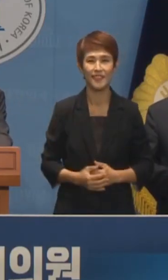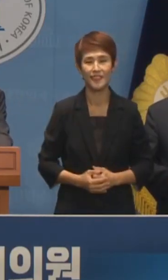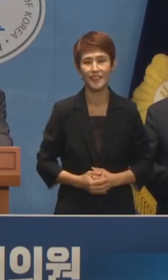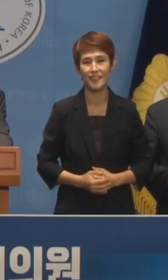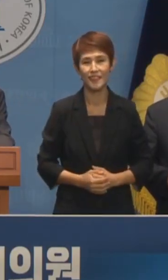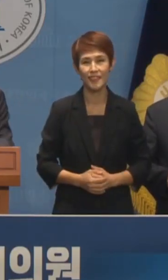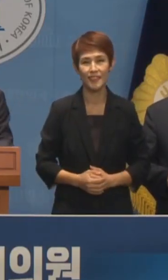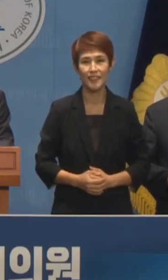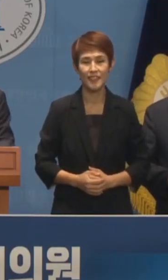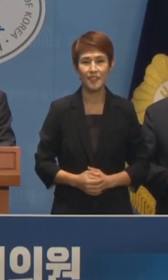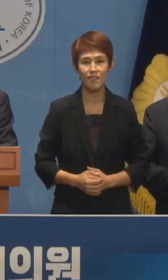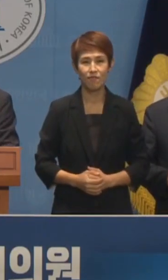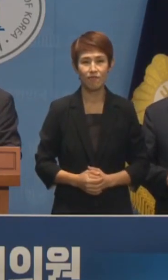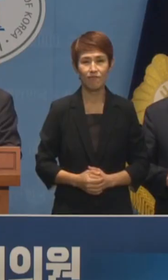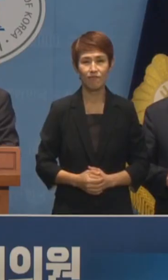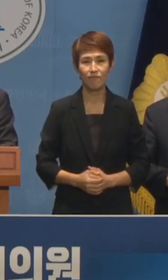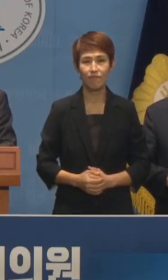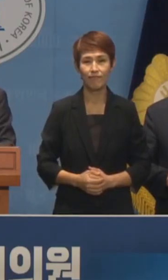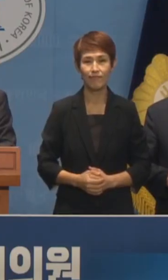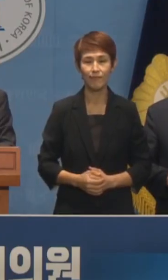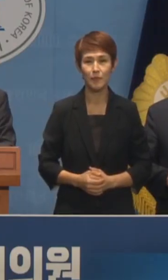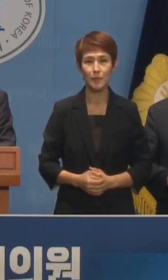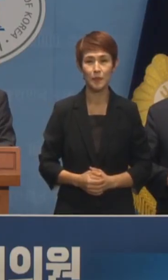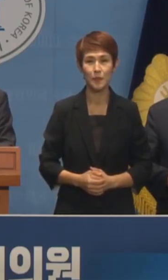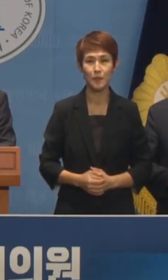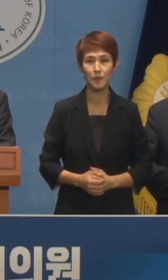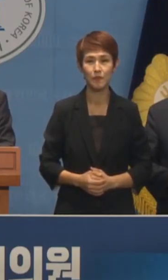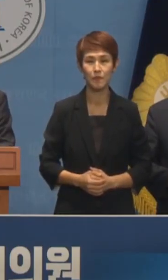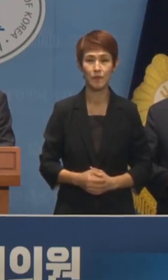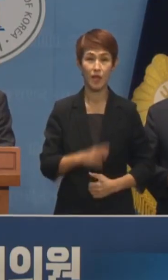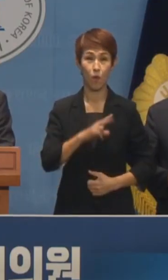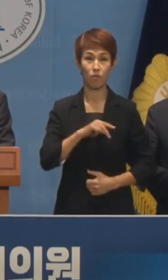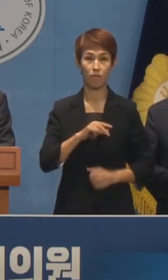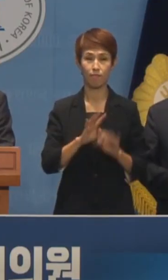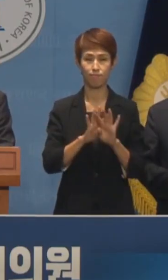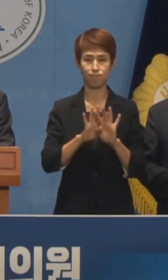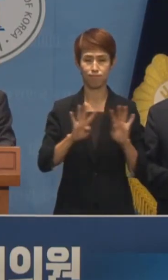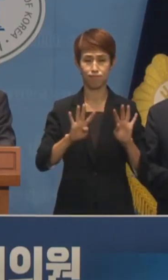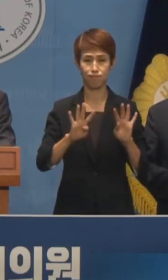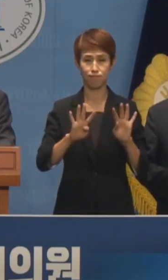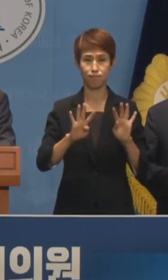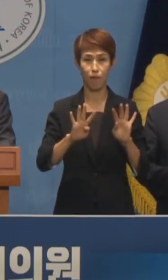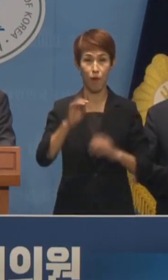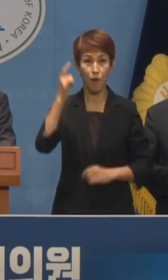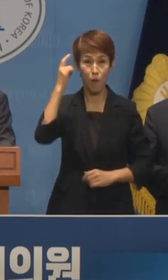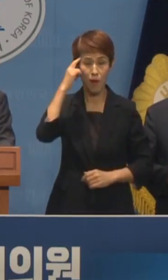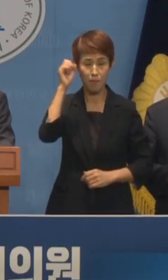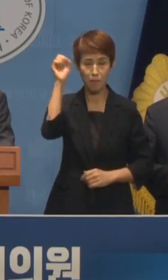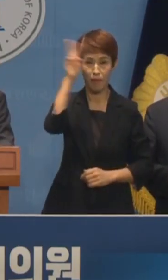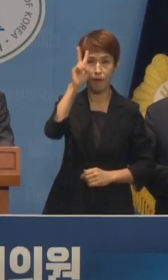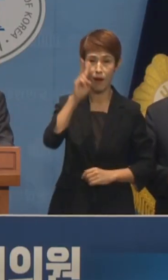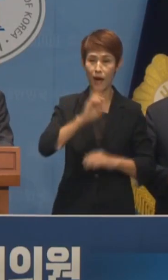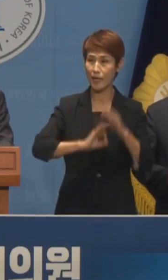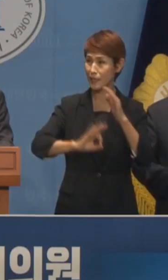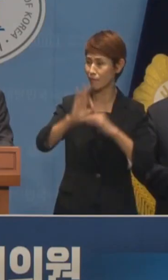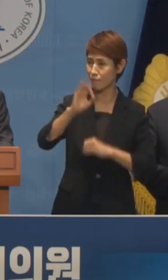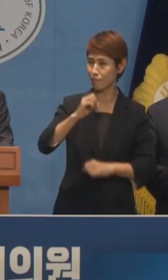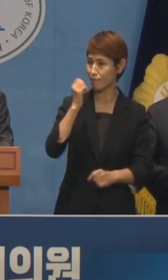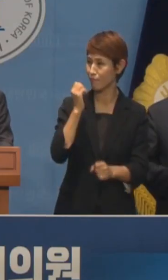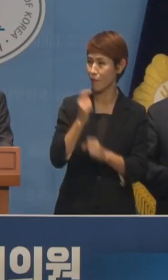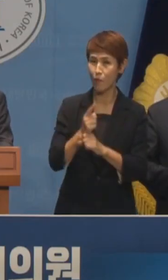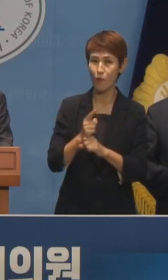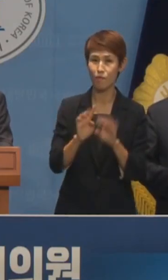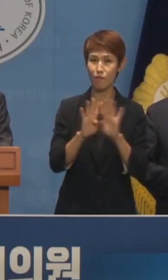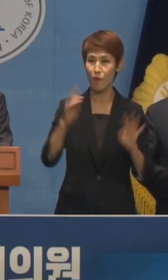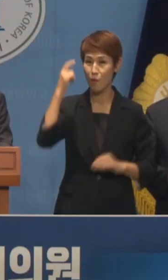소개를 하도록 하겠습니다. 이렇게 많은 의원들께서 왜 이 자리에 갑자기 아침에 왔을까